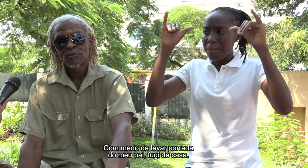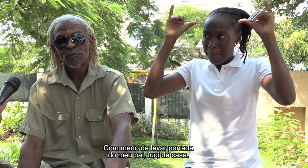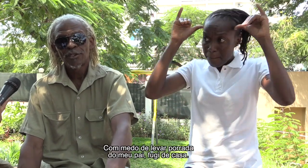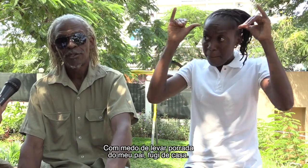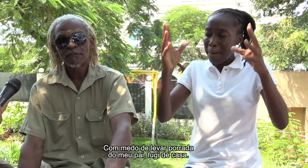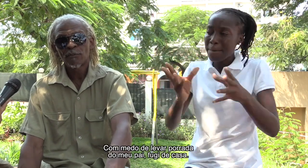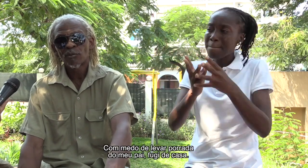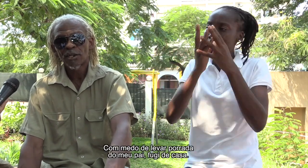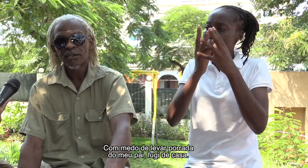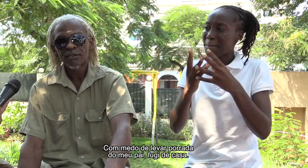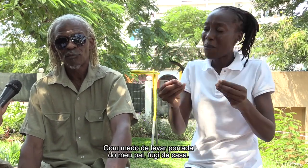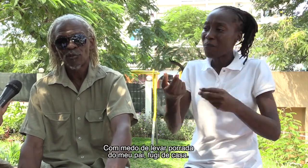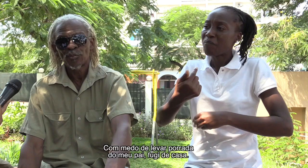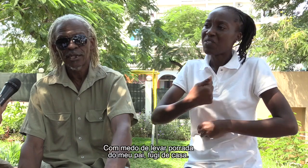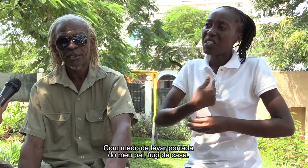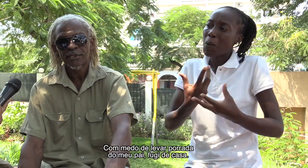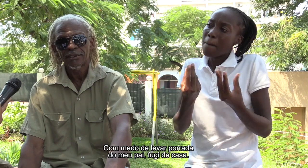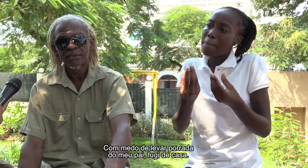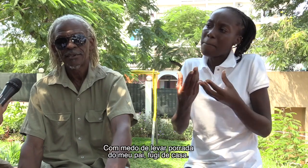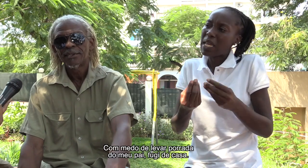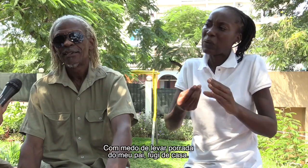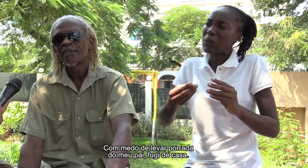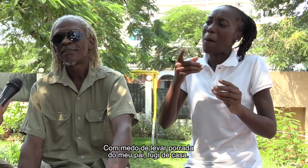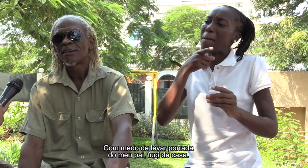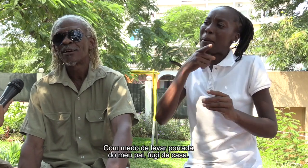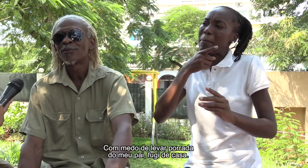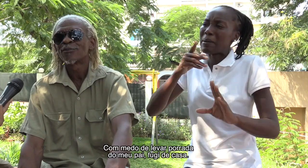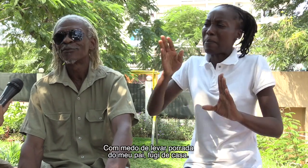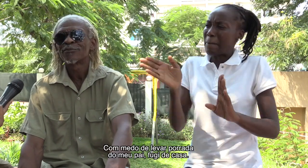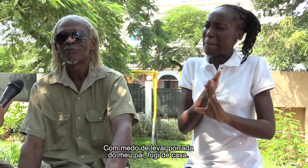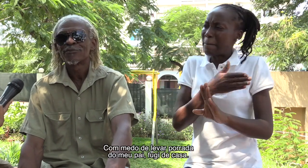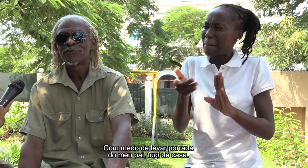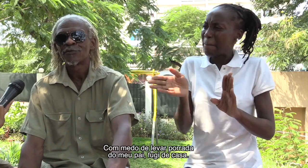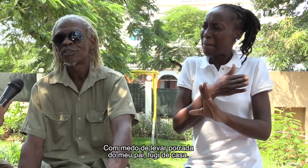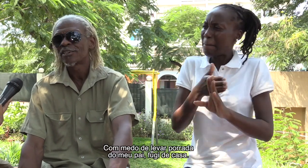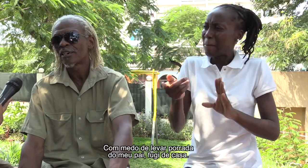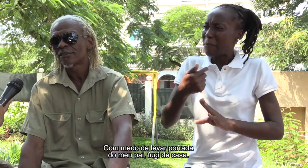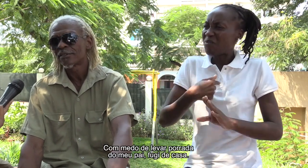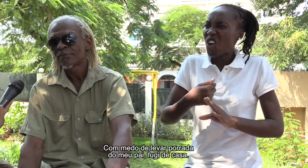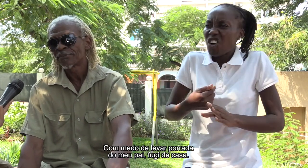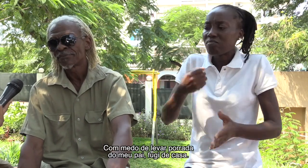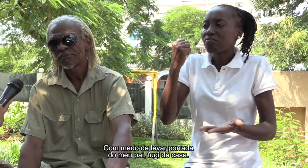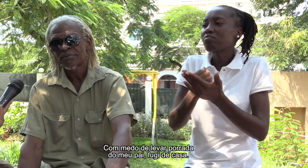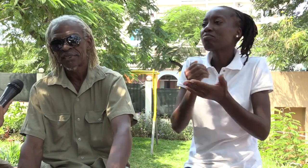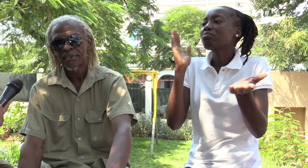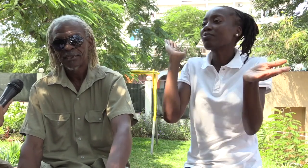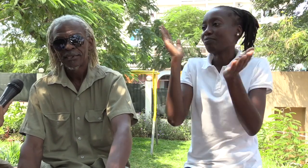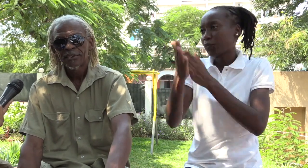E com medo de levar porrada do meu pai, então, fugi de casa.